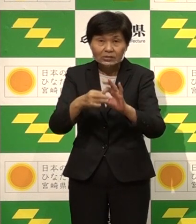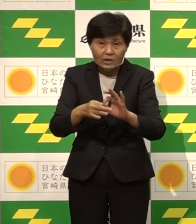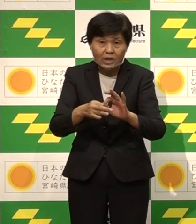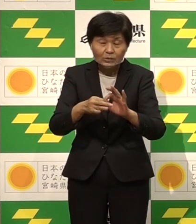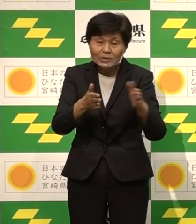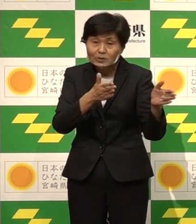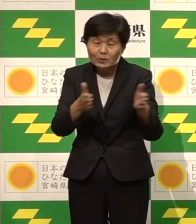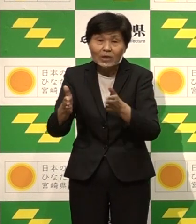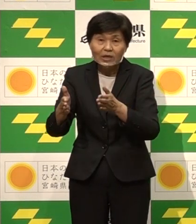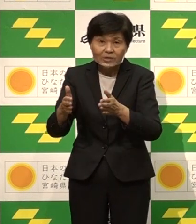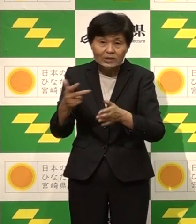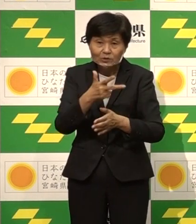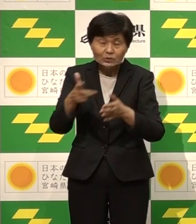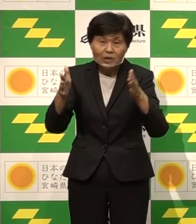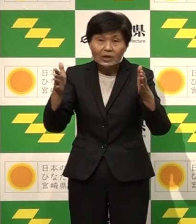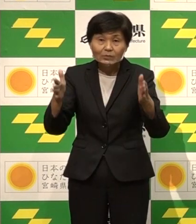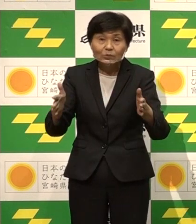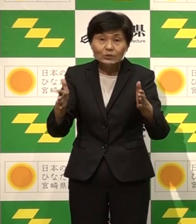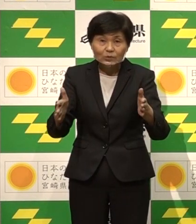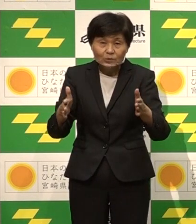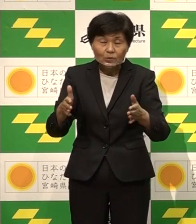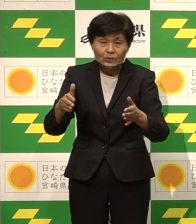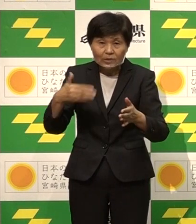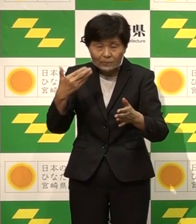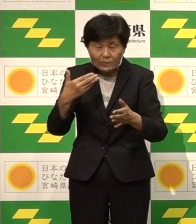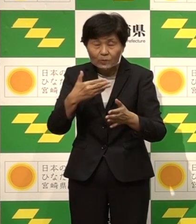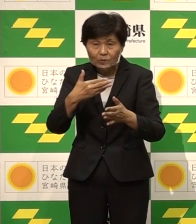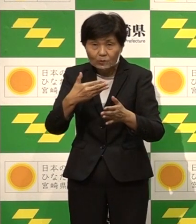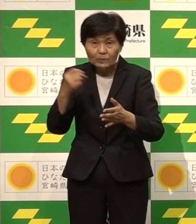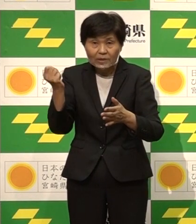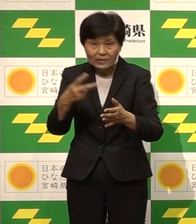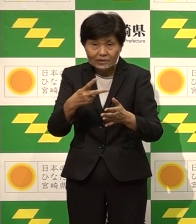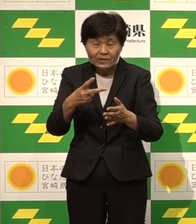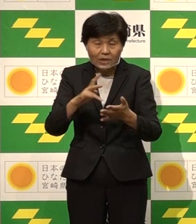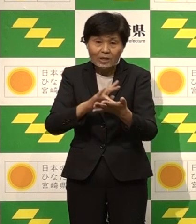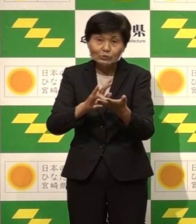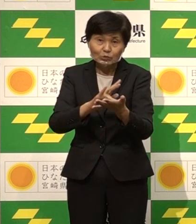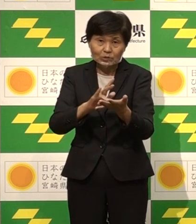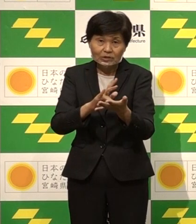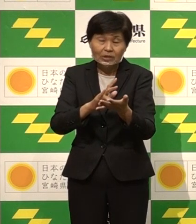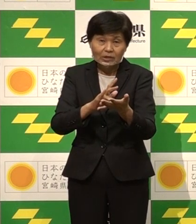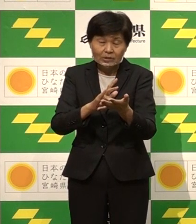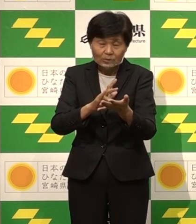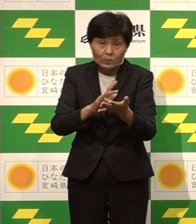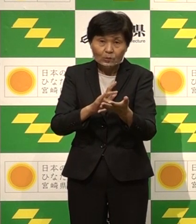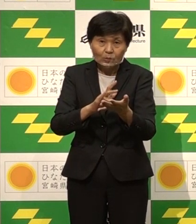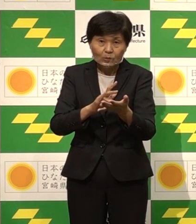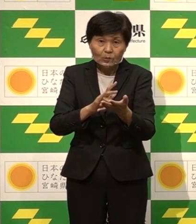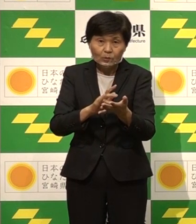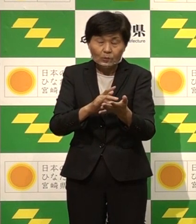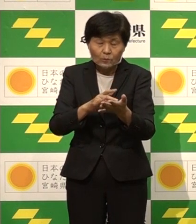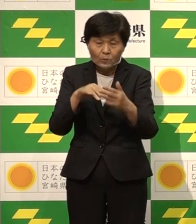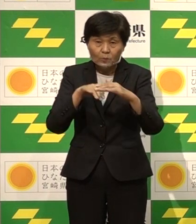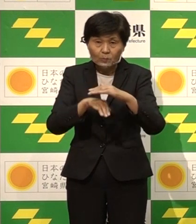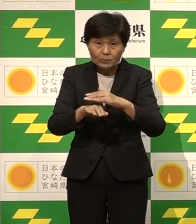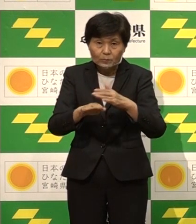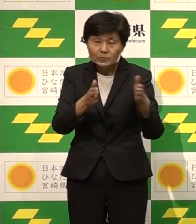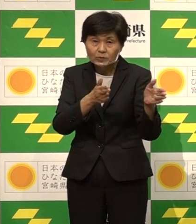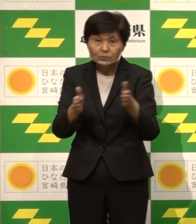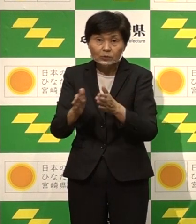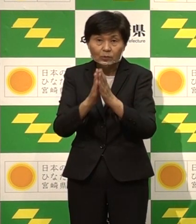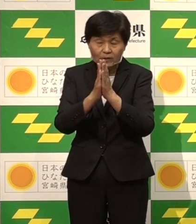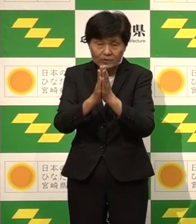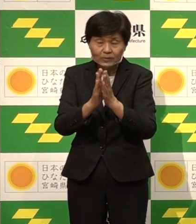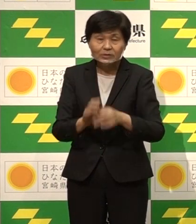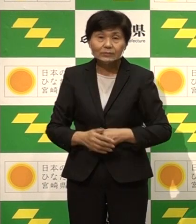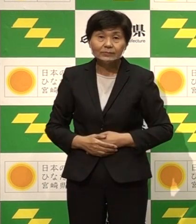ますのは常備薬ですね。それぞれ必要な常備薬なども備蓄をなどもぜひ心がけていただきたいと考え